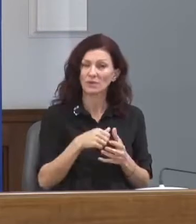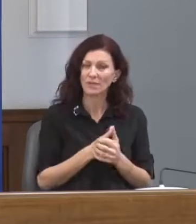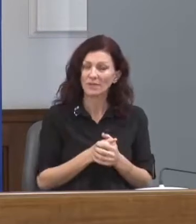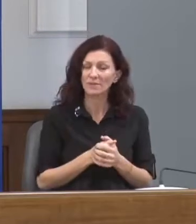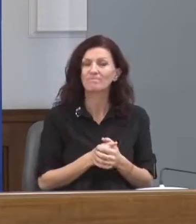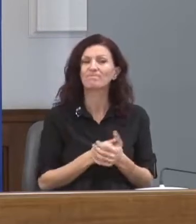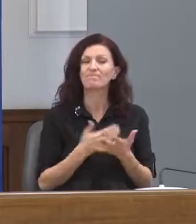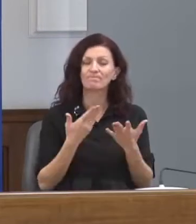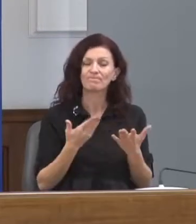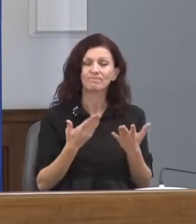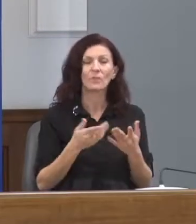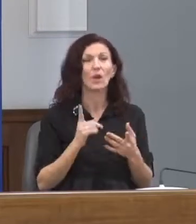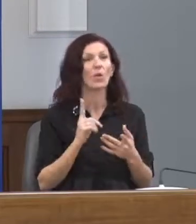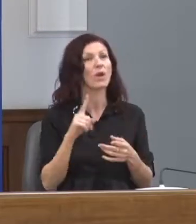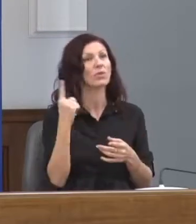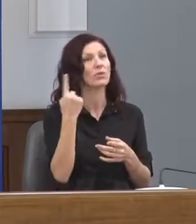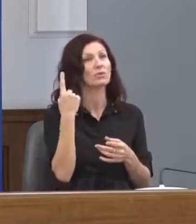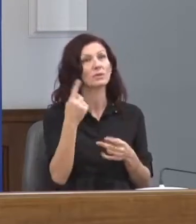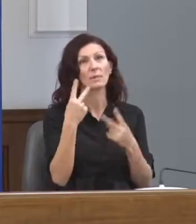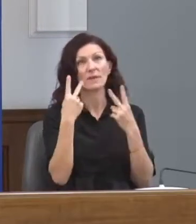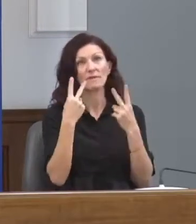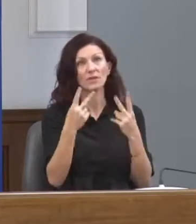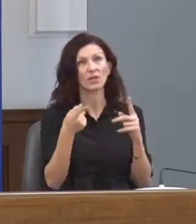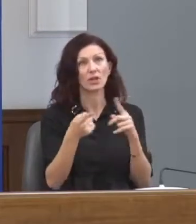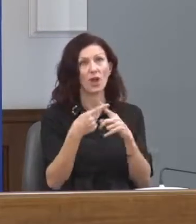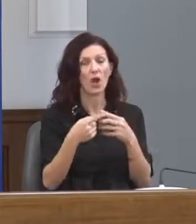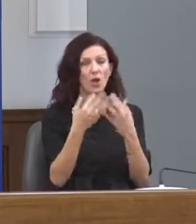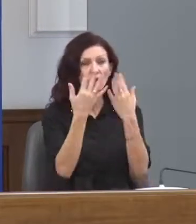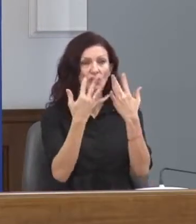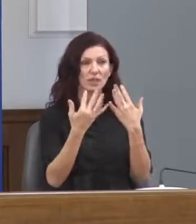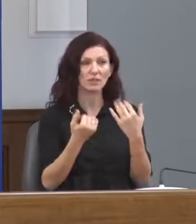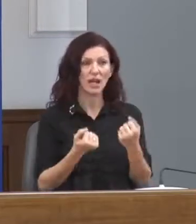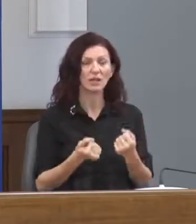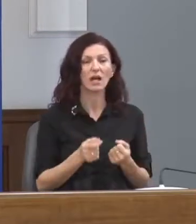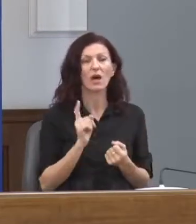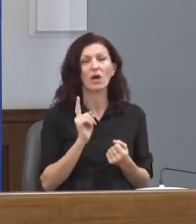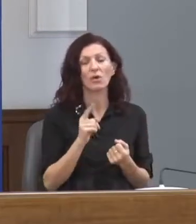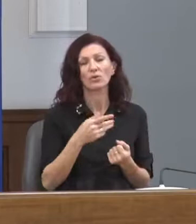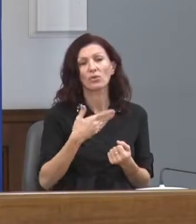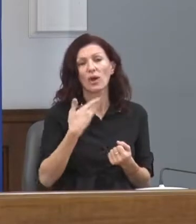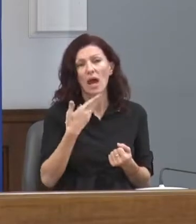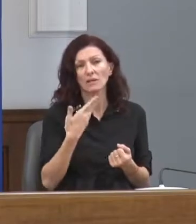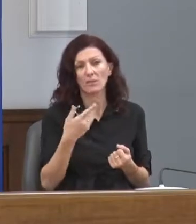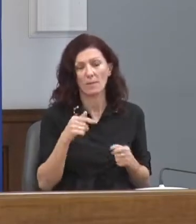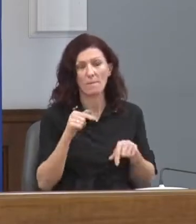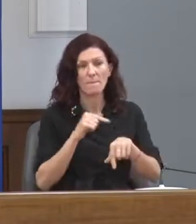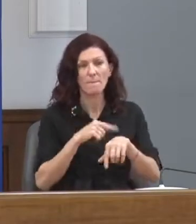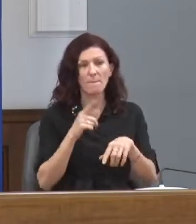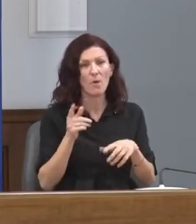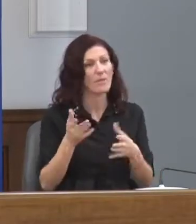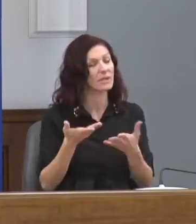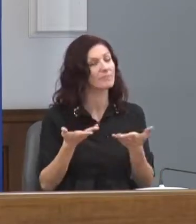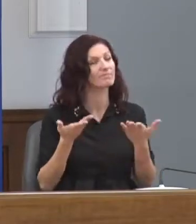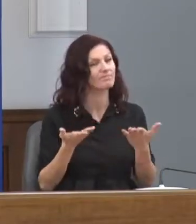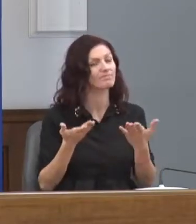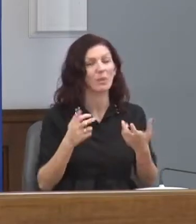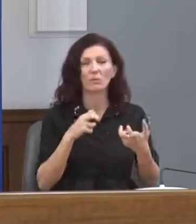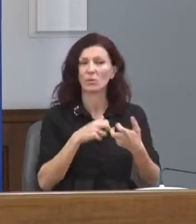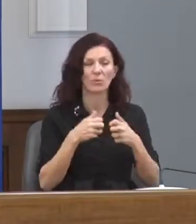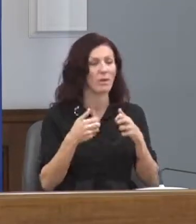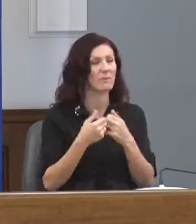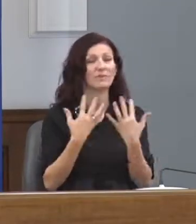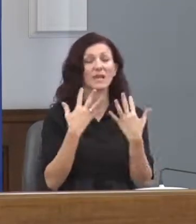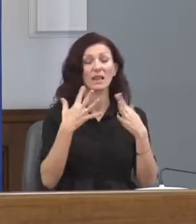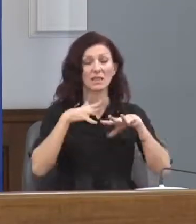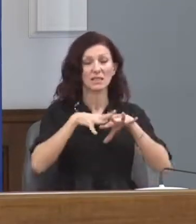което сами виждате от числата, които казвам в момента, какъв е проблема пред системата ни.